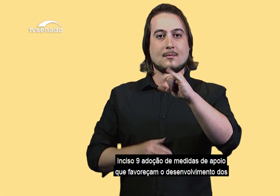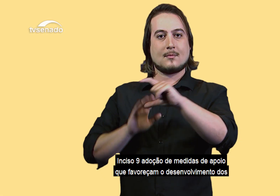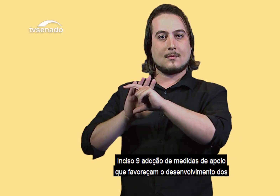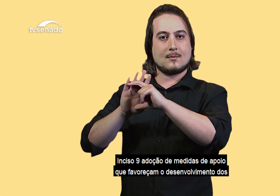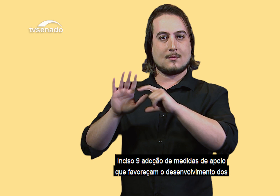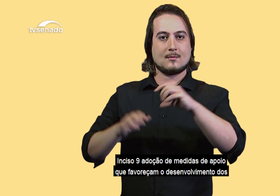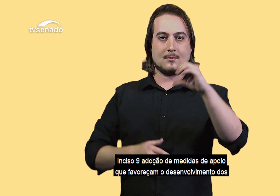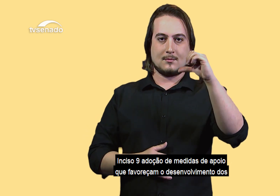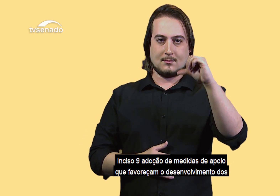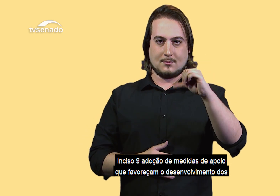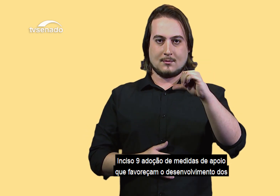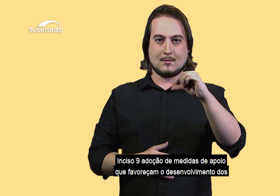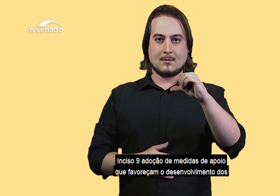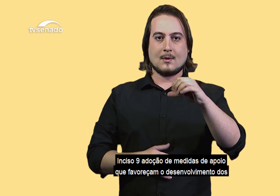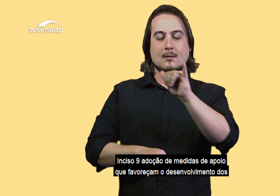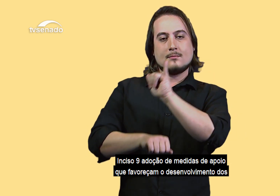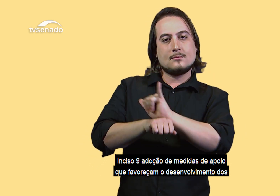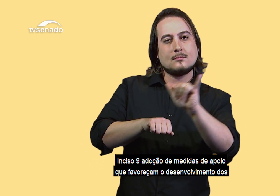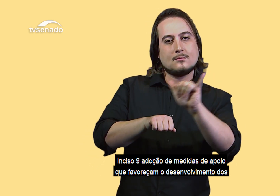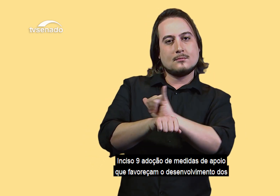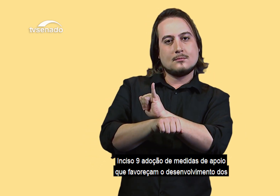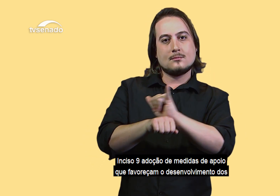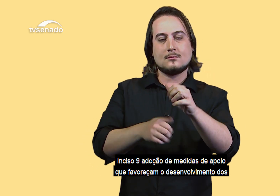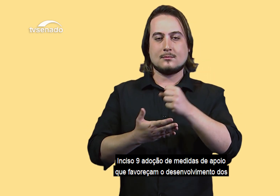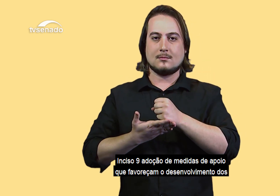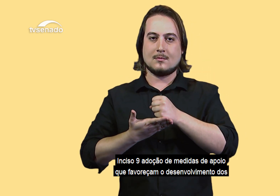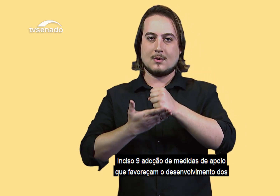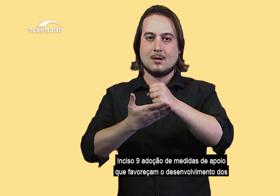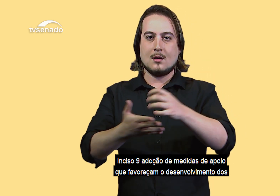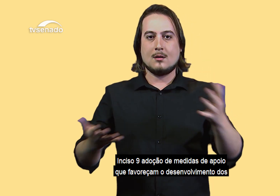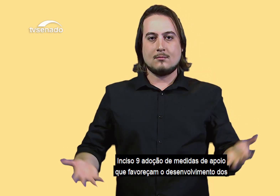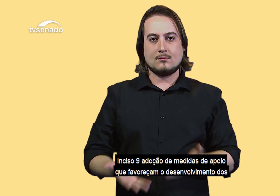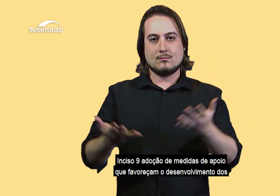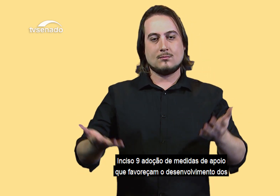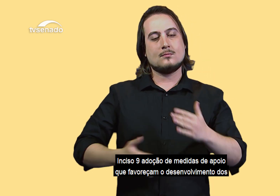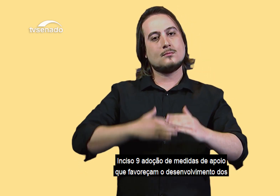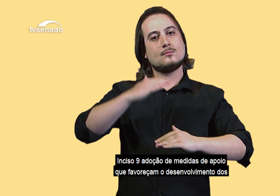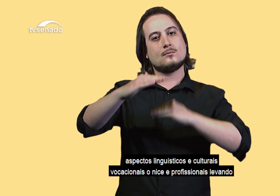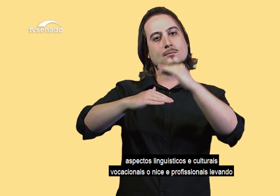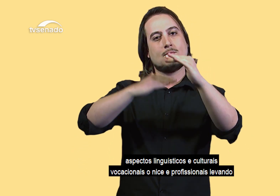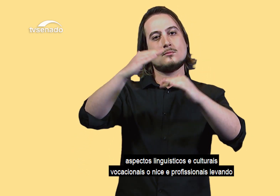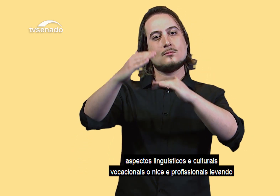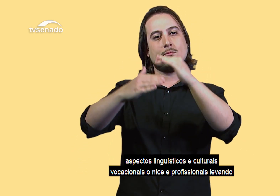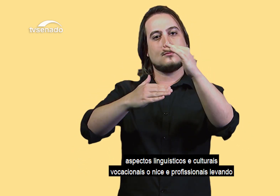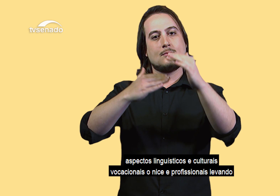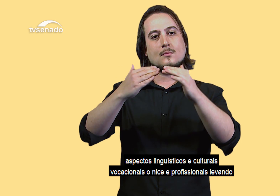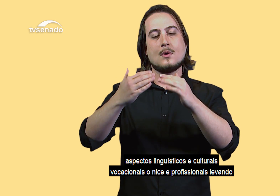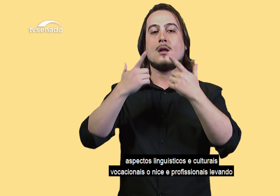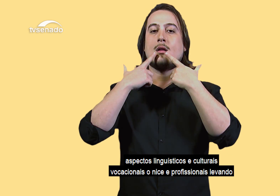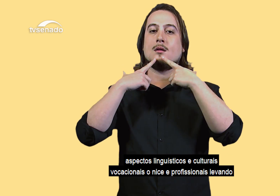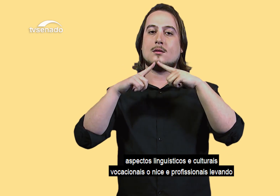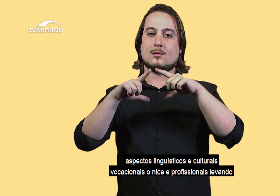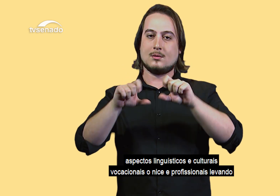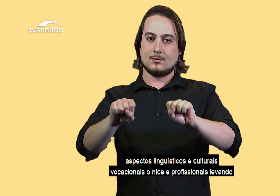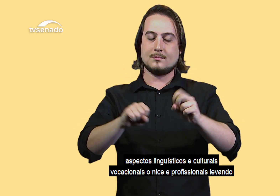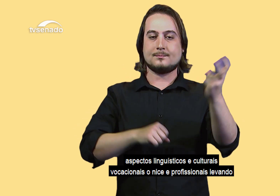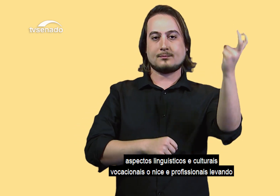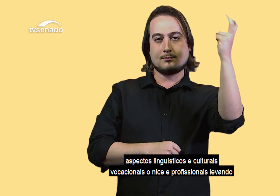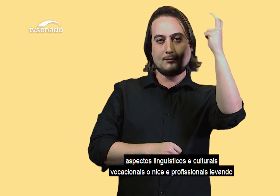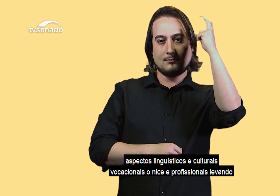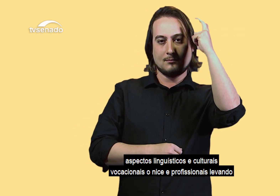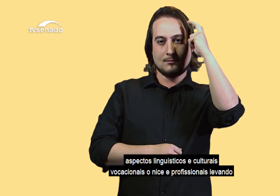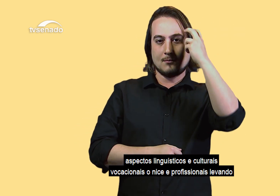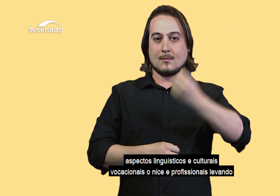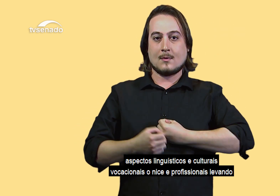Inciso 9. Adoção de medidas de apoio que favoreçam o desenvolvimento dos aspectos linguísticos, culturais,